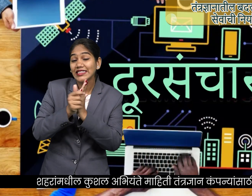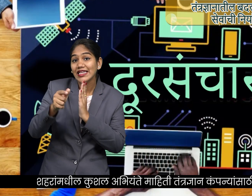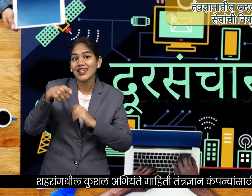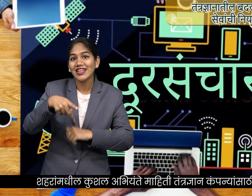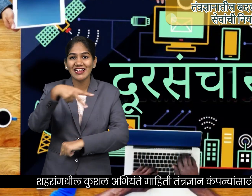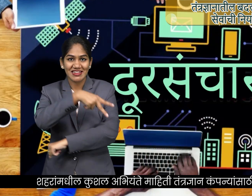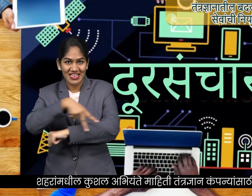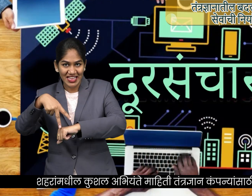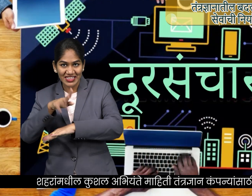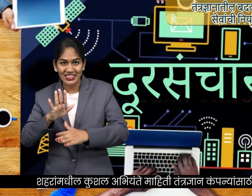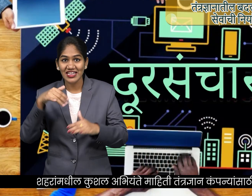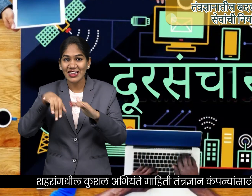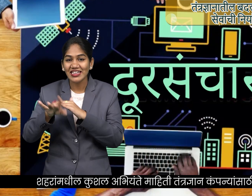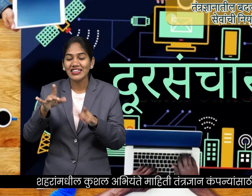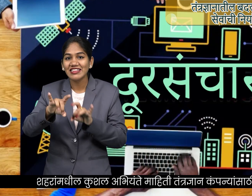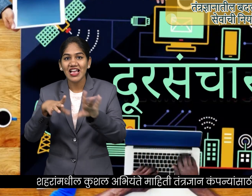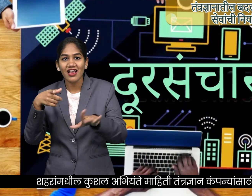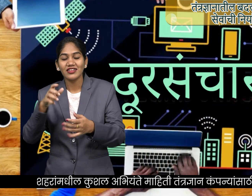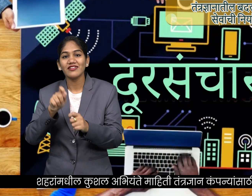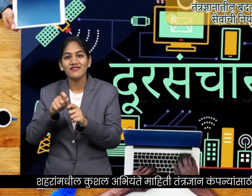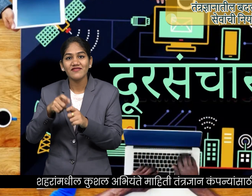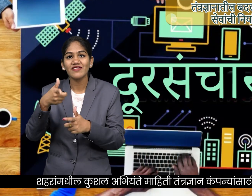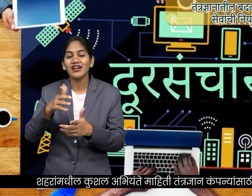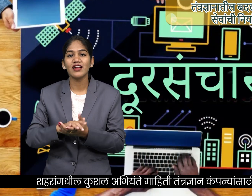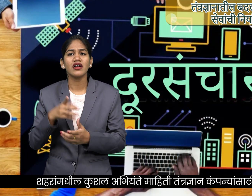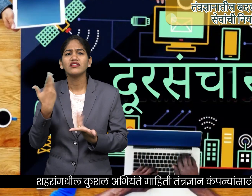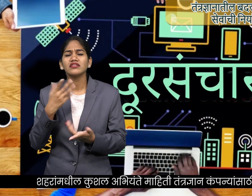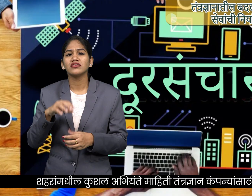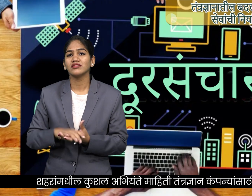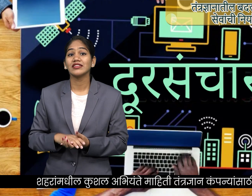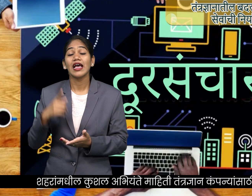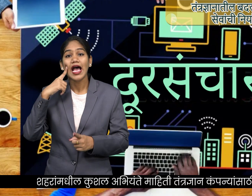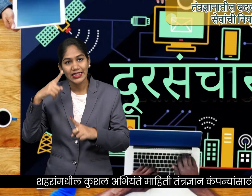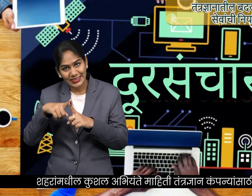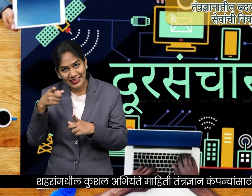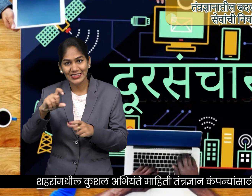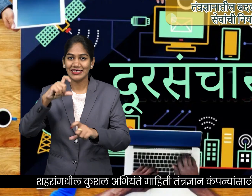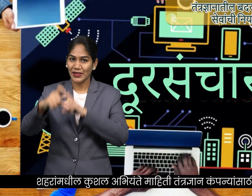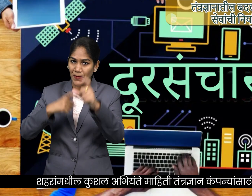शहरामधील कुशल अभियंते माहिती तंत्रज्ञान कंपन्यांसाठी काम करतात.